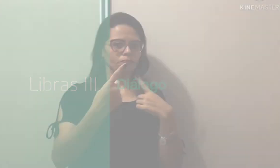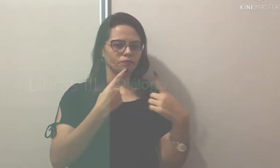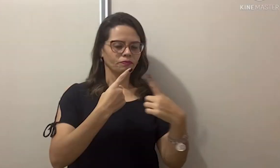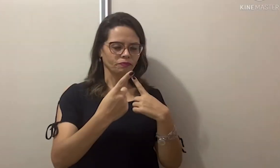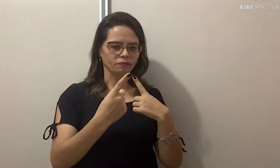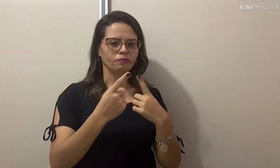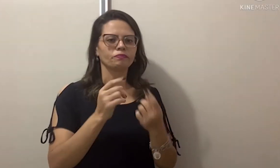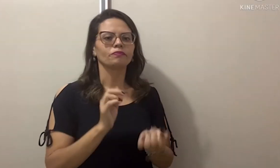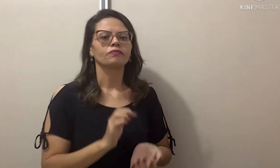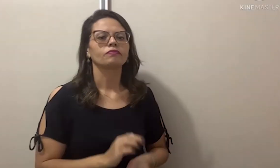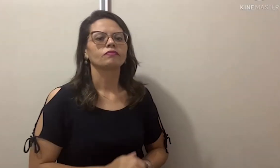Diálogo.